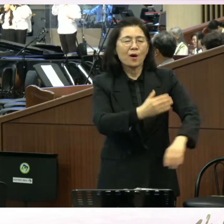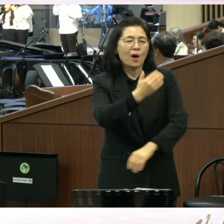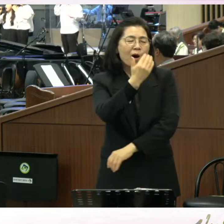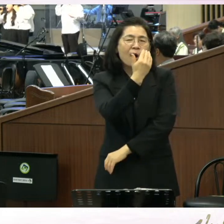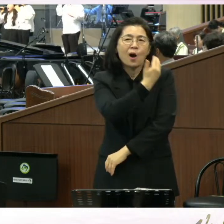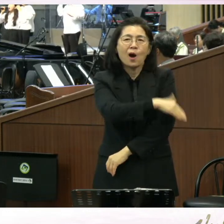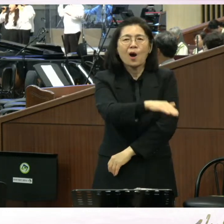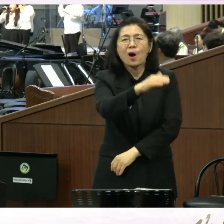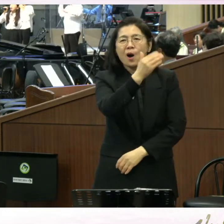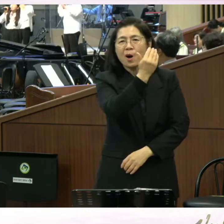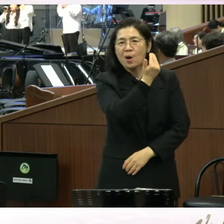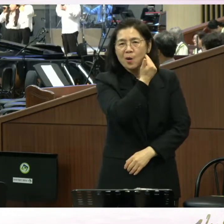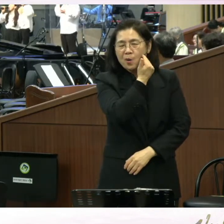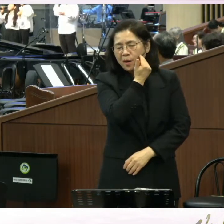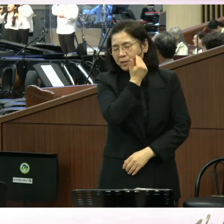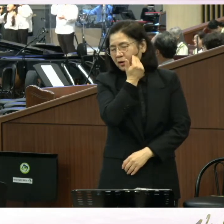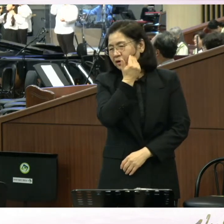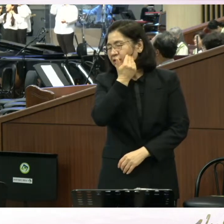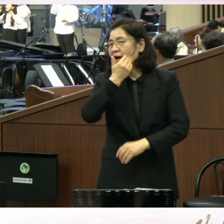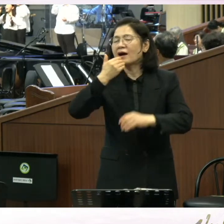버림받고